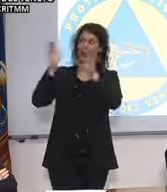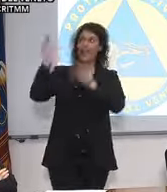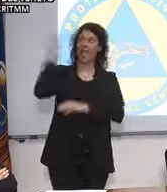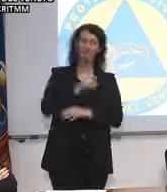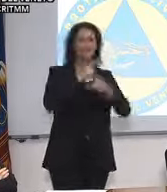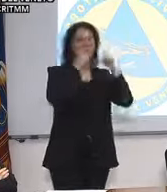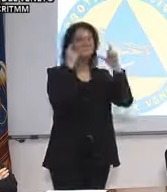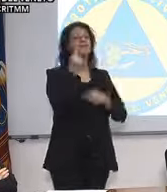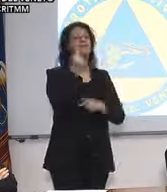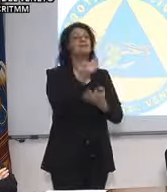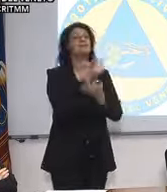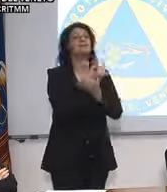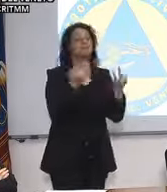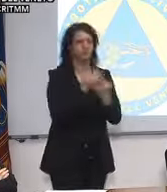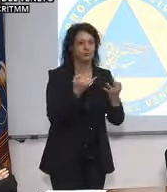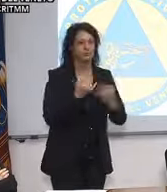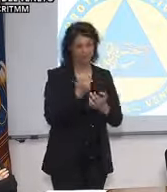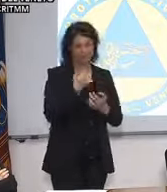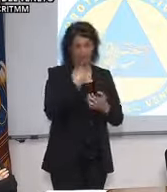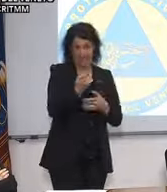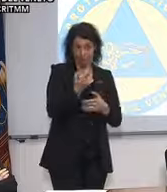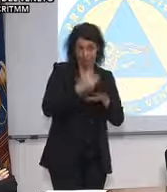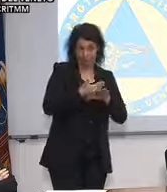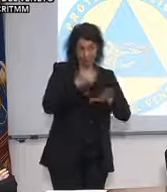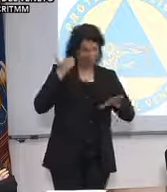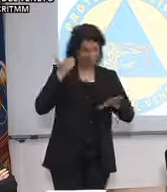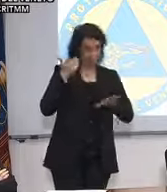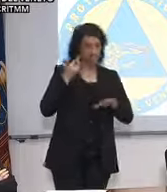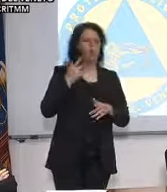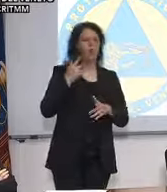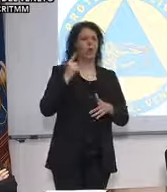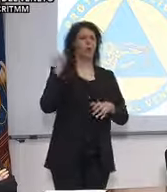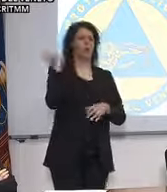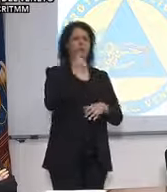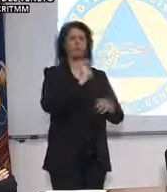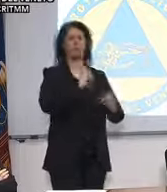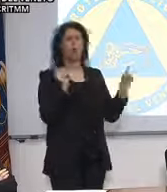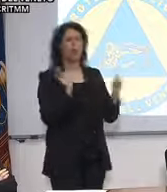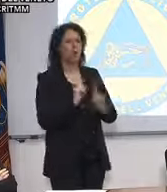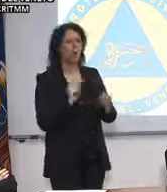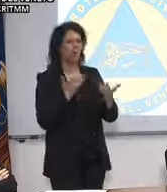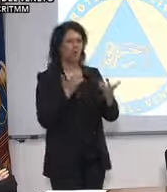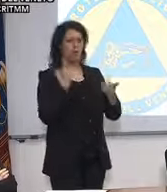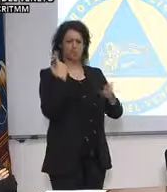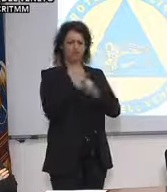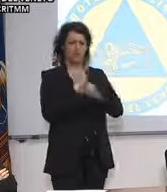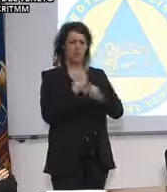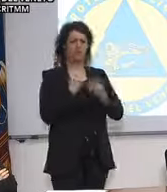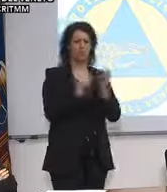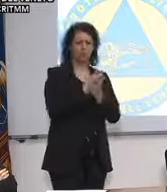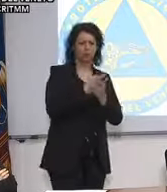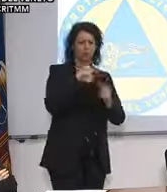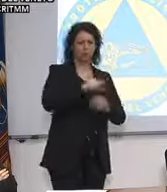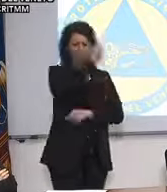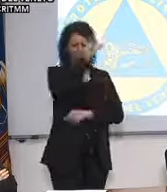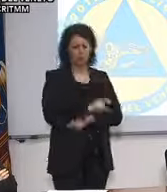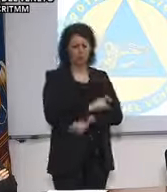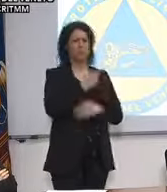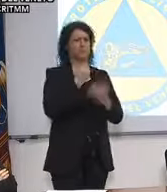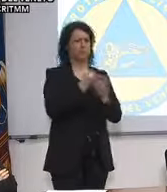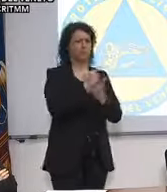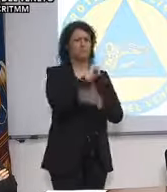inferiori a questo, ve lo dico per esperienza. E tutti a dire no, ma bisogna incentivare la produzione nazionale, io sono d'accordo, e cosa vi